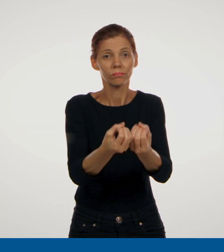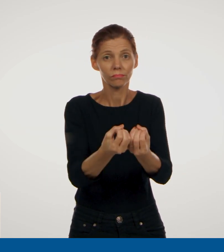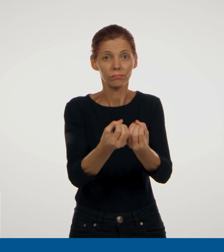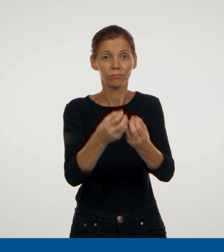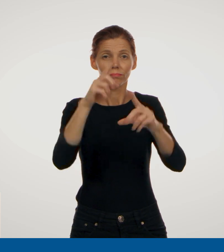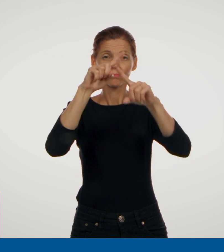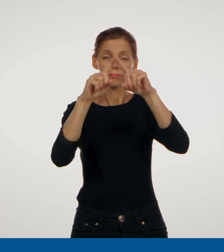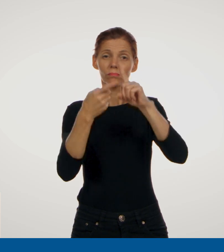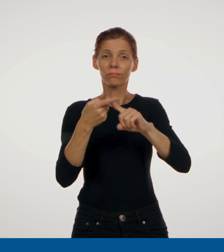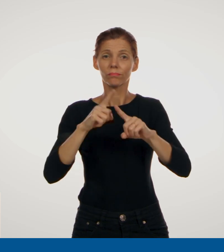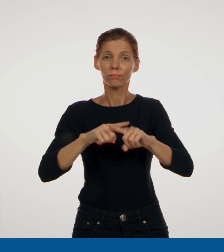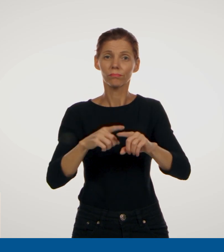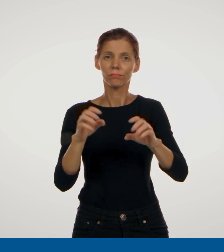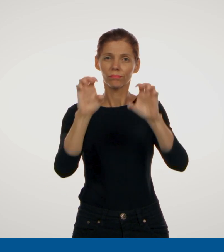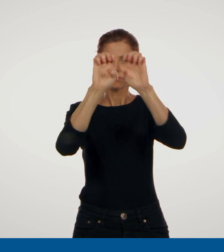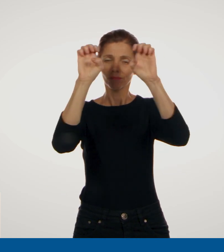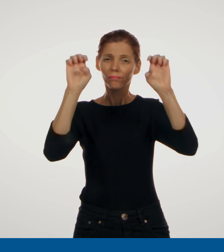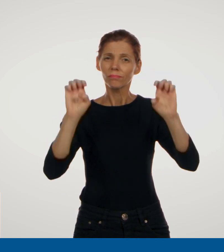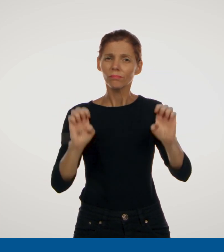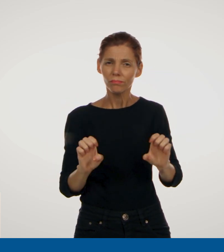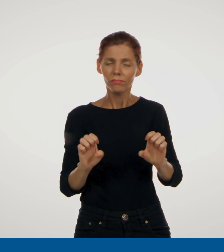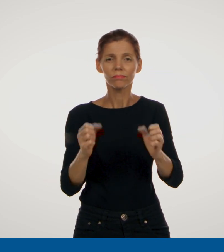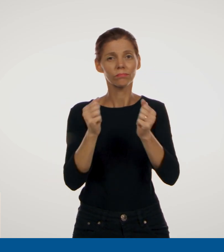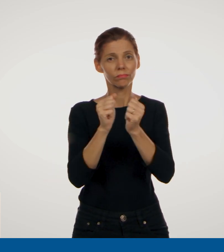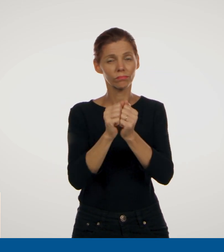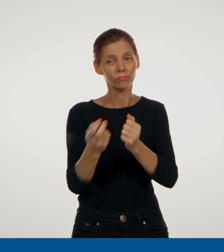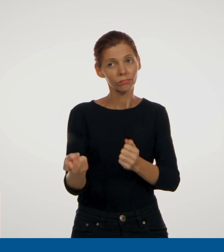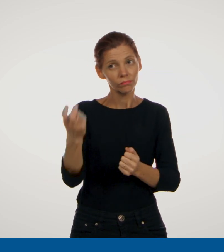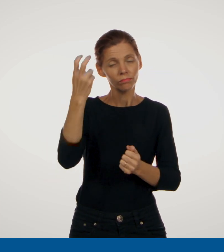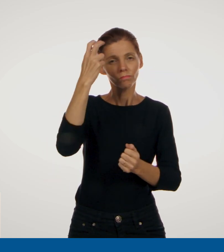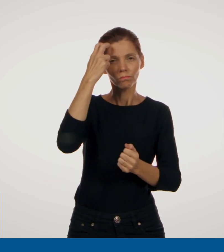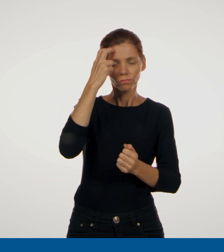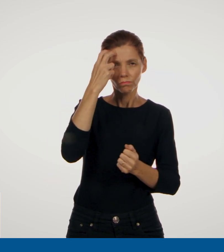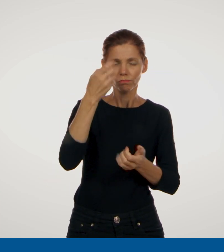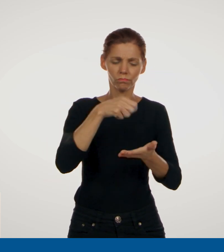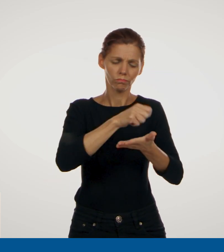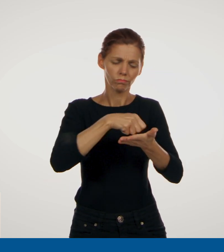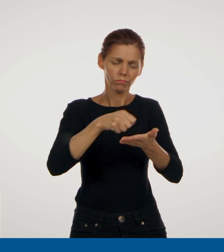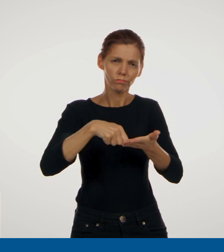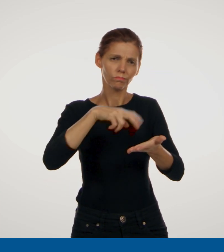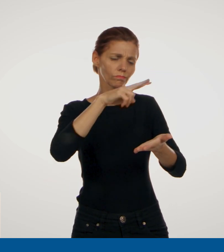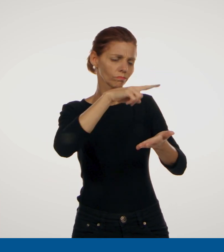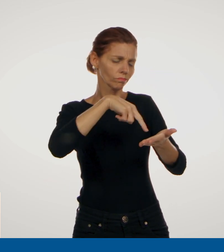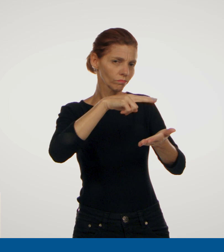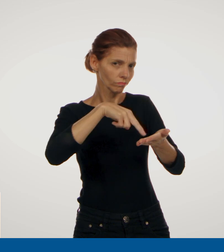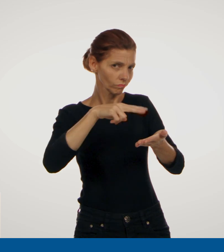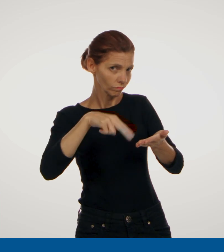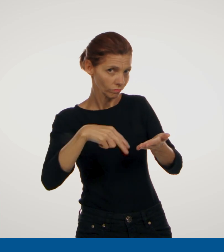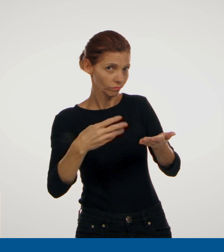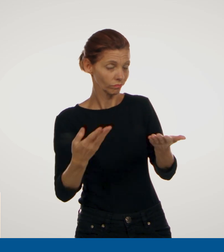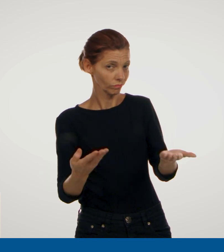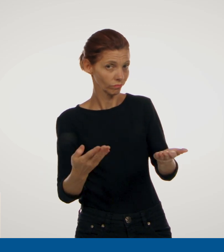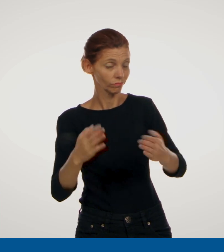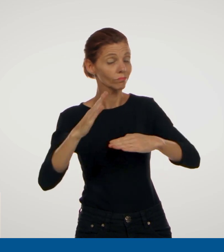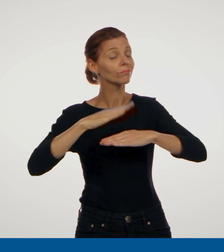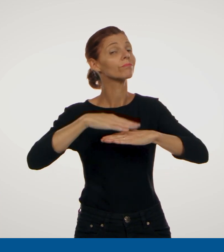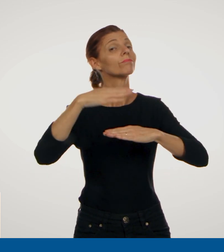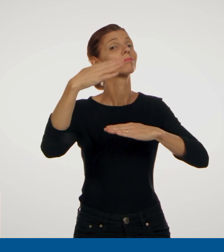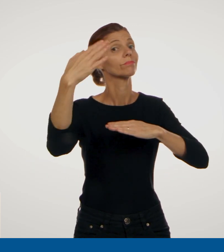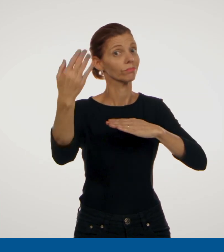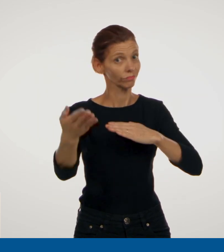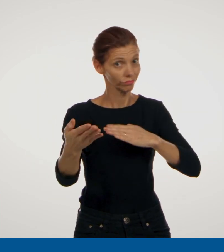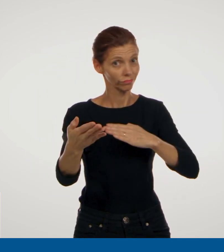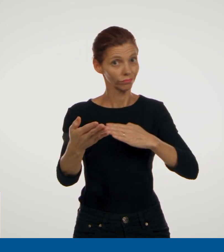instrumentais, produto da acumulação cultural como a escrita e a leitura. Mas isso está muito além